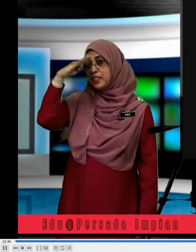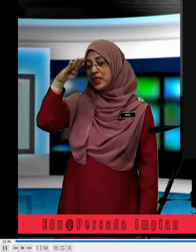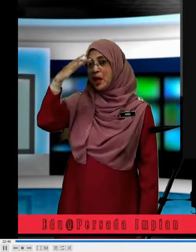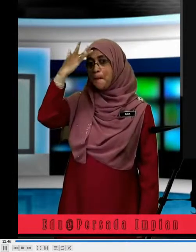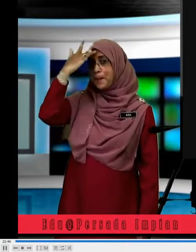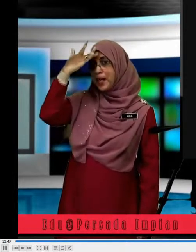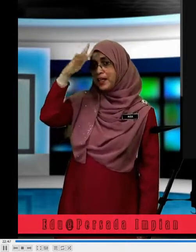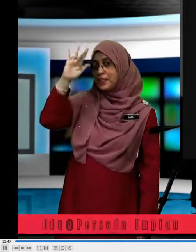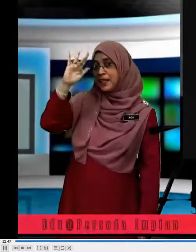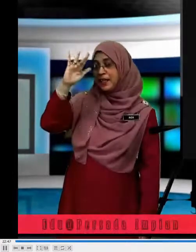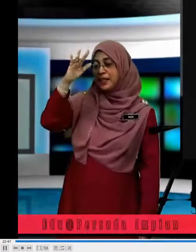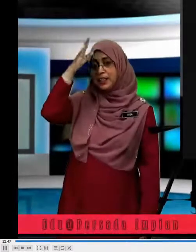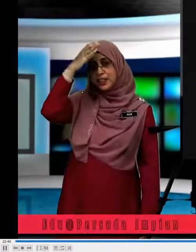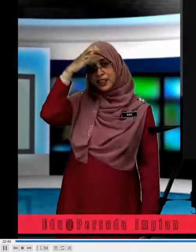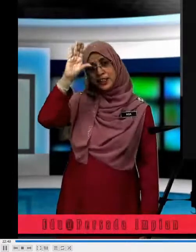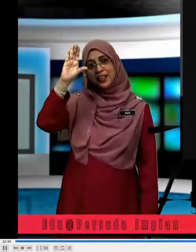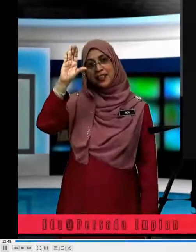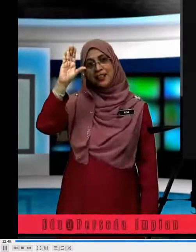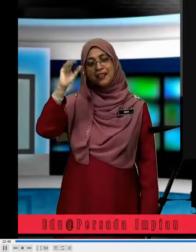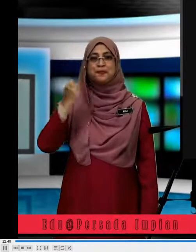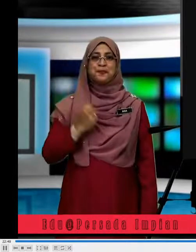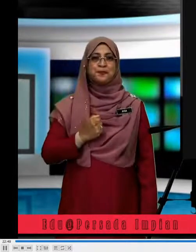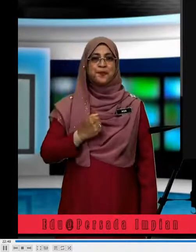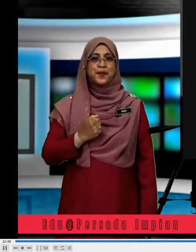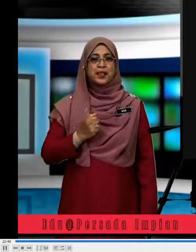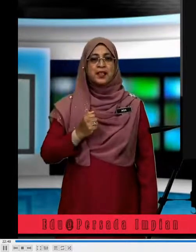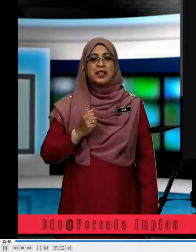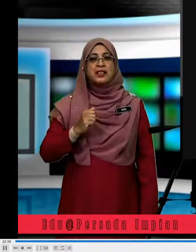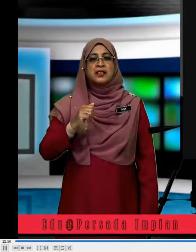bijak pandai cerdik